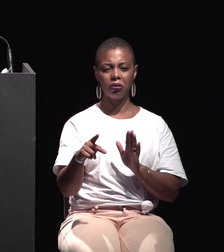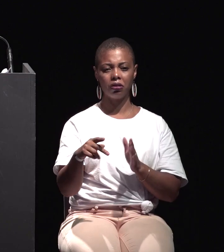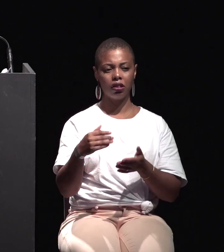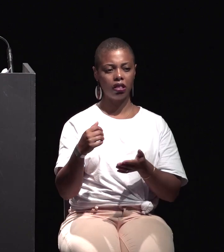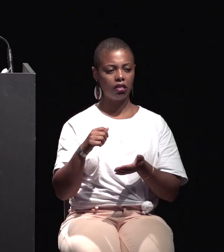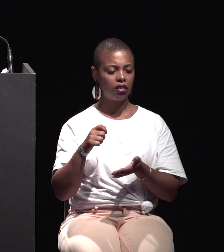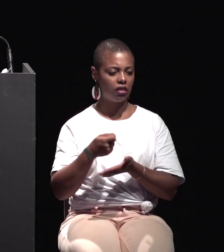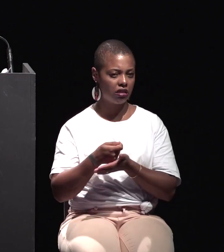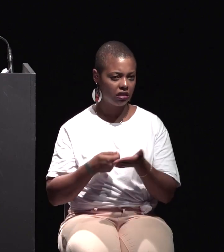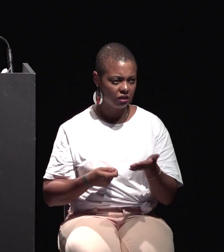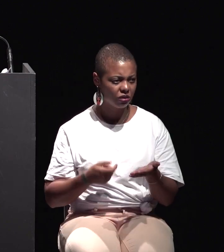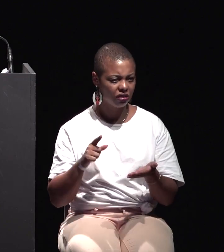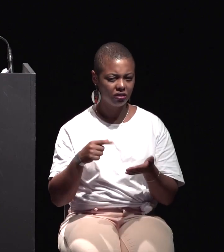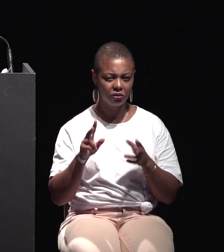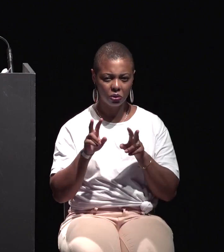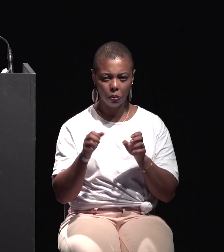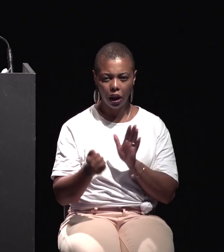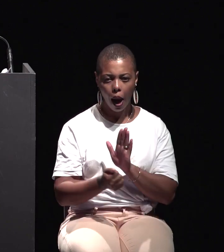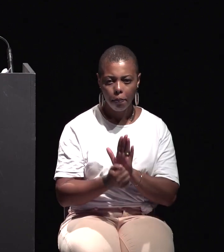apagamento.